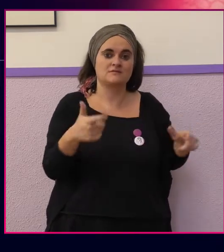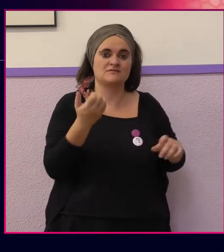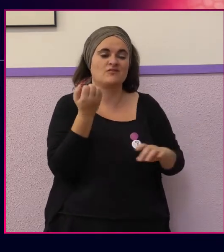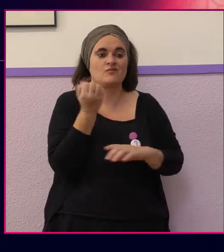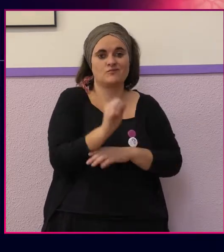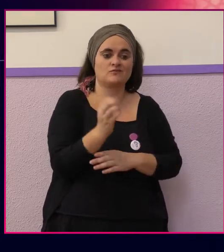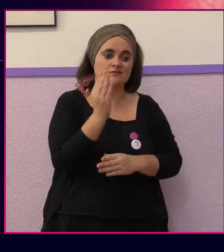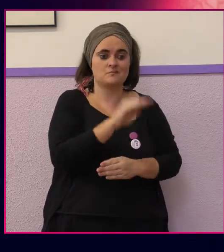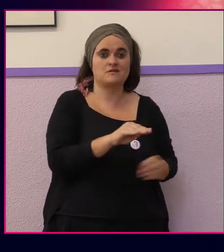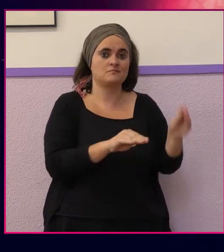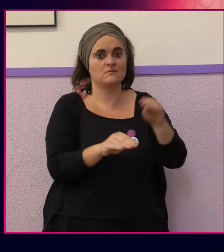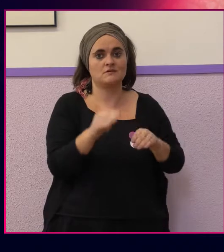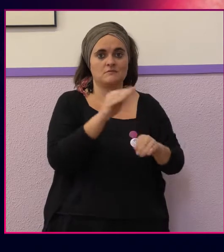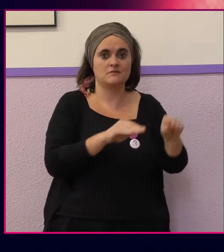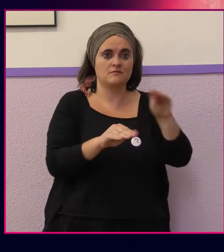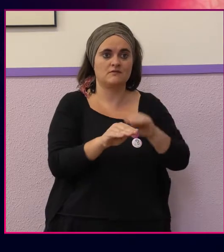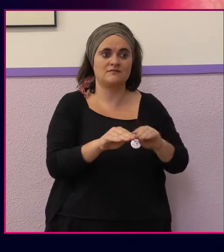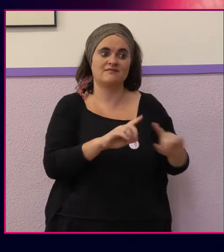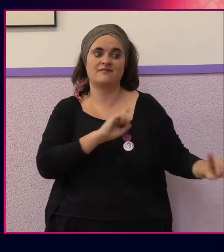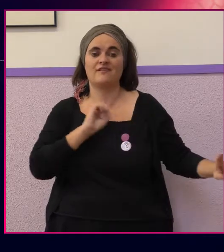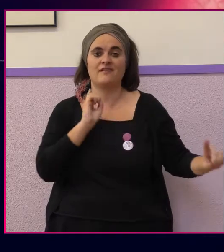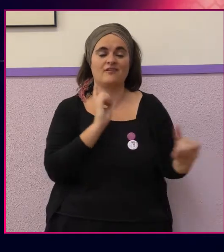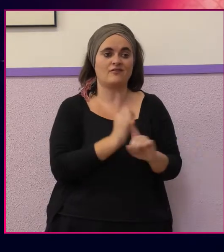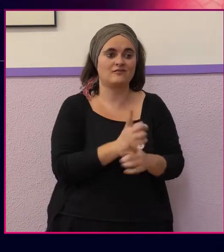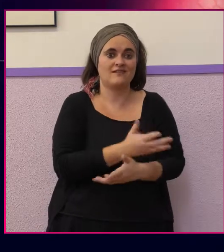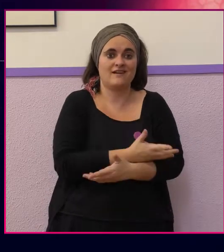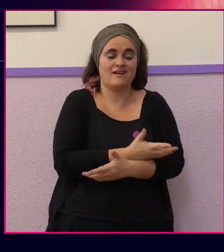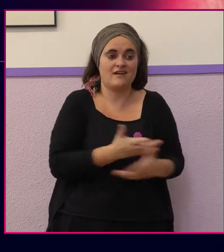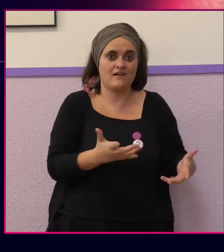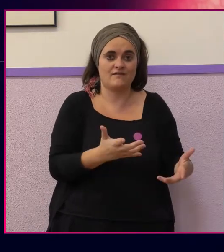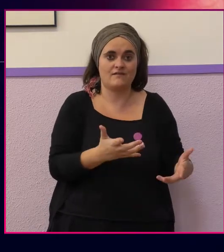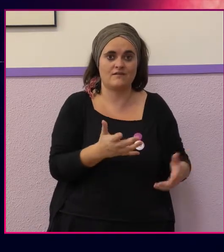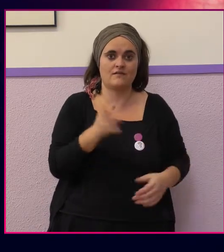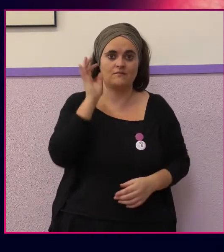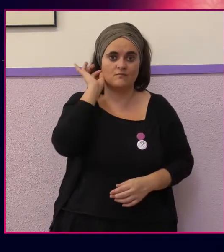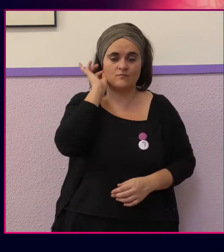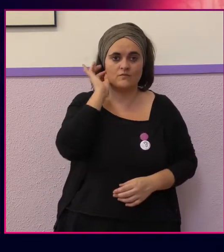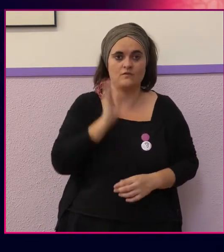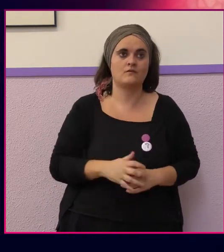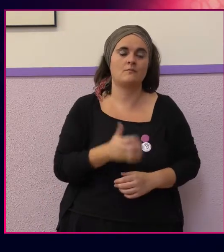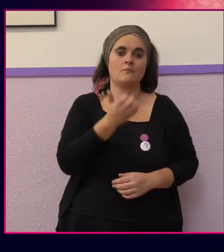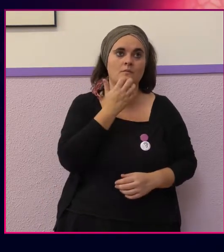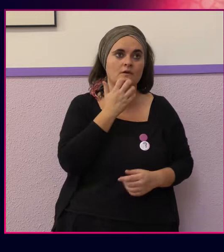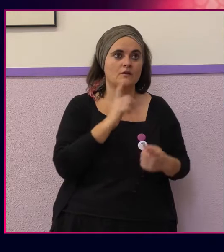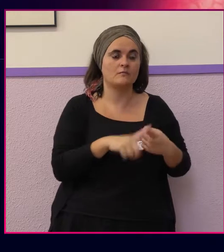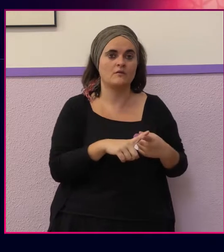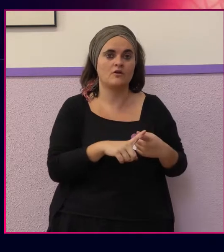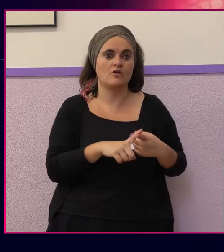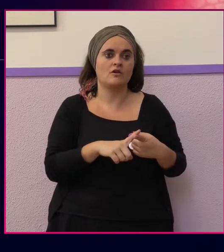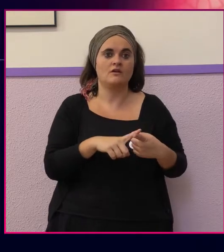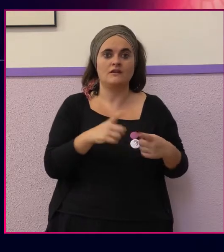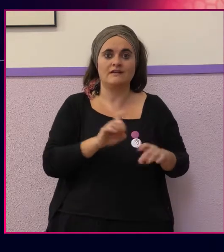beste portaera batzuei edatu. Esaterako, sexu askatasunaren aurkako